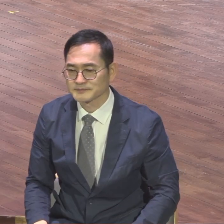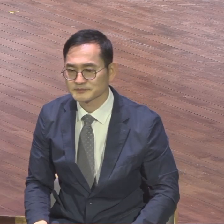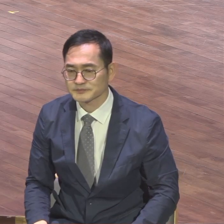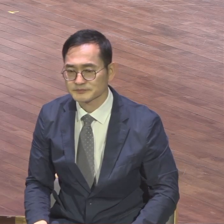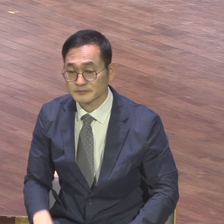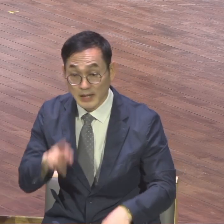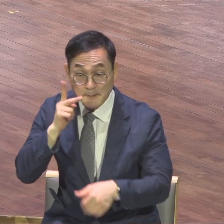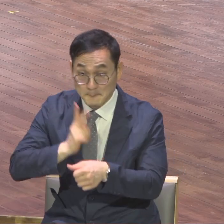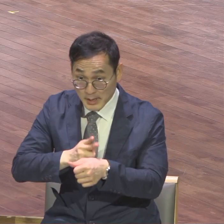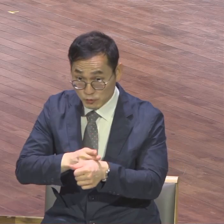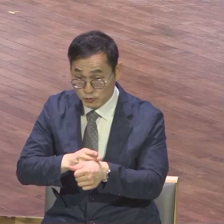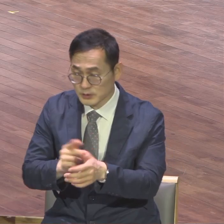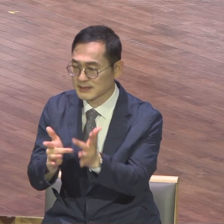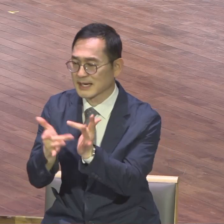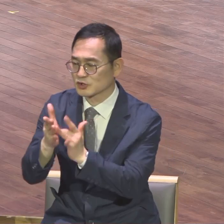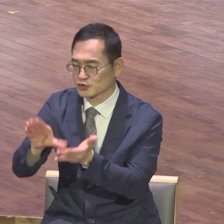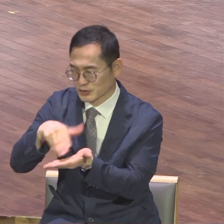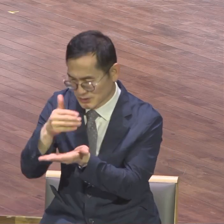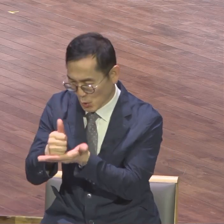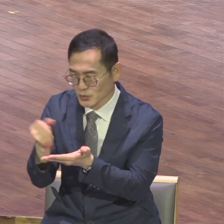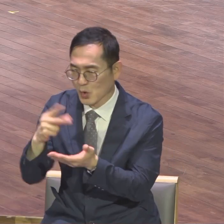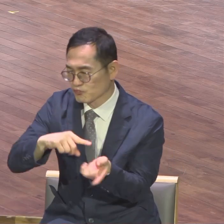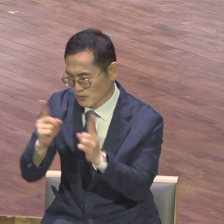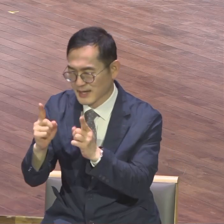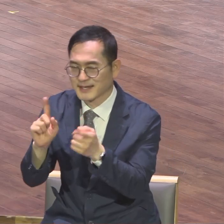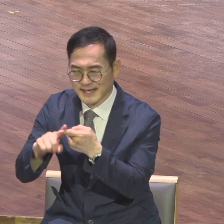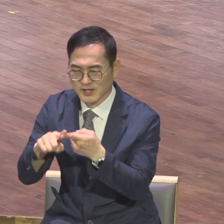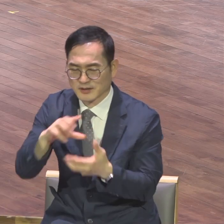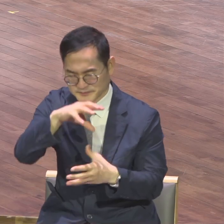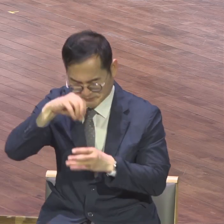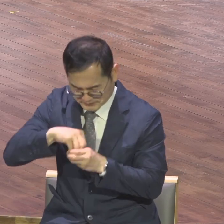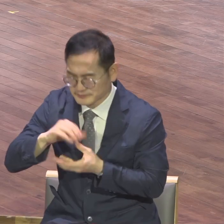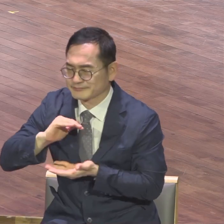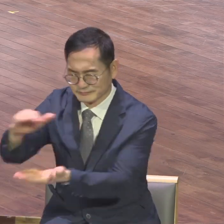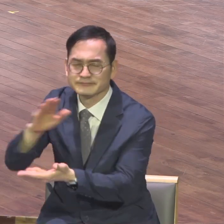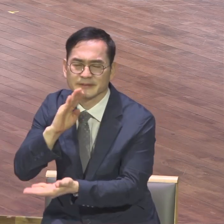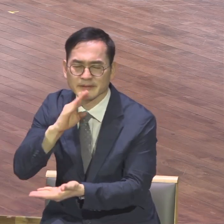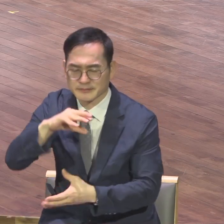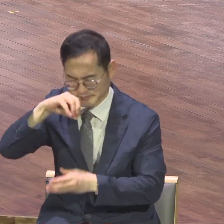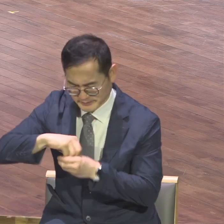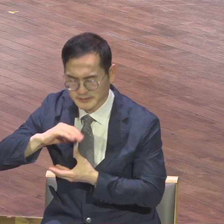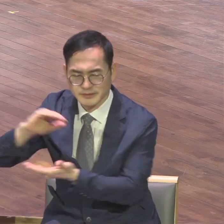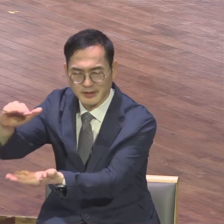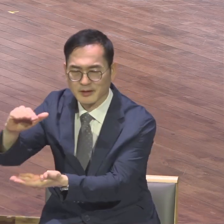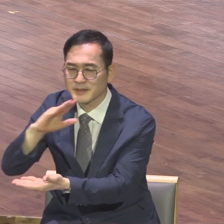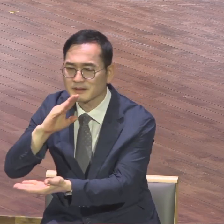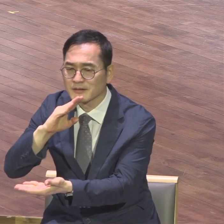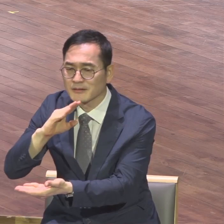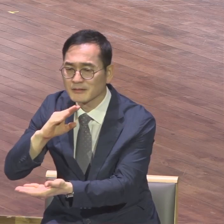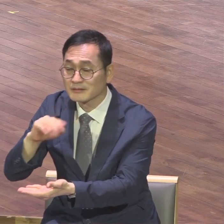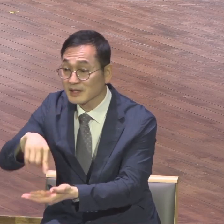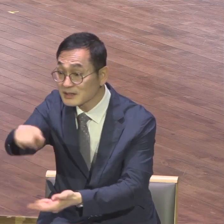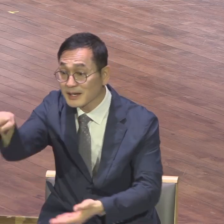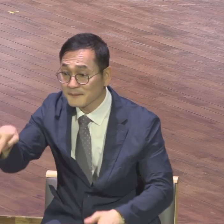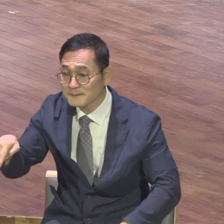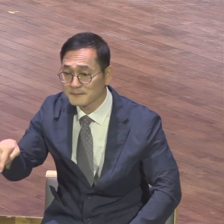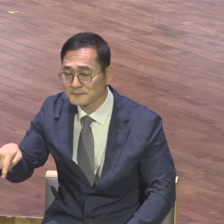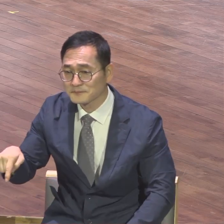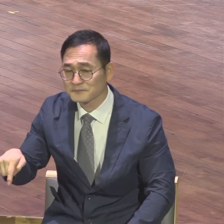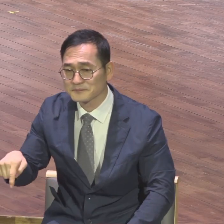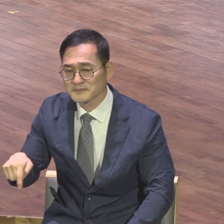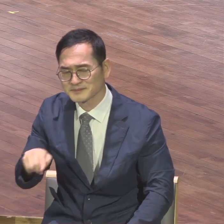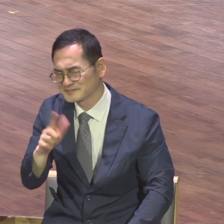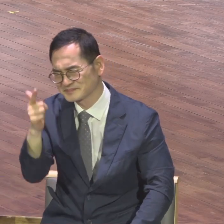물론 바울이 예수 그리스도와 부활에 대한 메시지를 전했습니다. 당연히 전했습니다. 그런데 그 도시의 관리들 모든